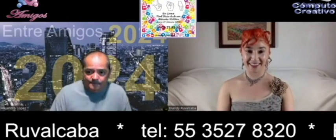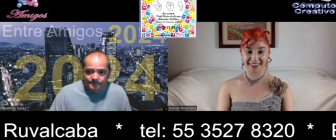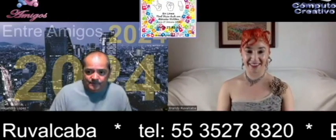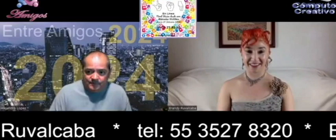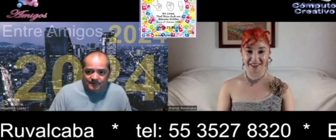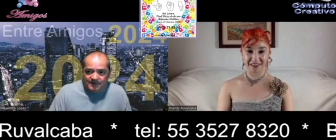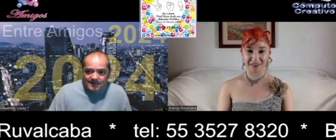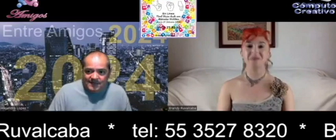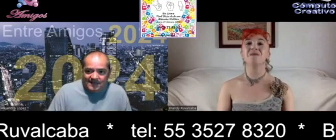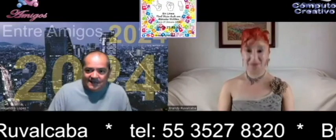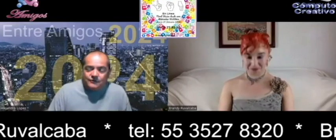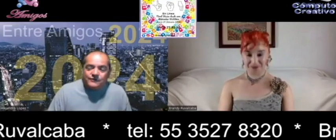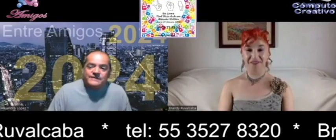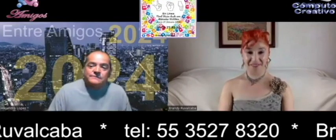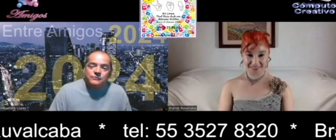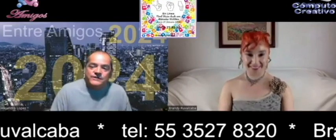nombre.